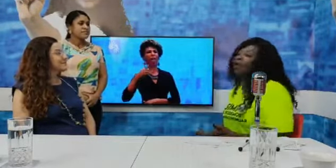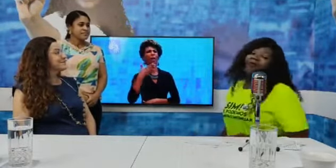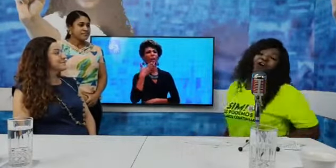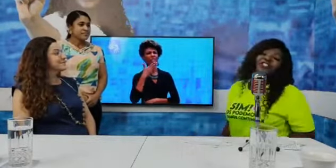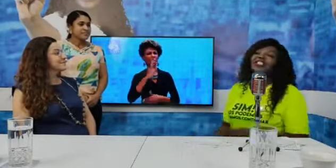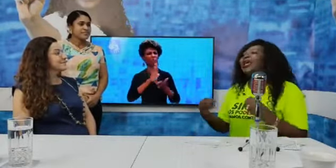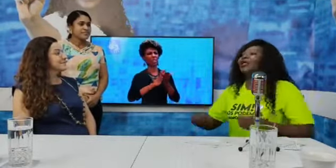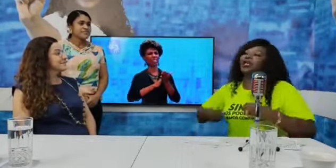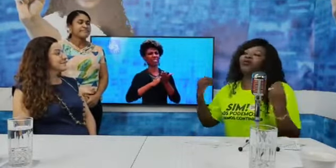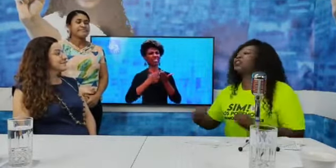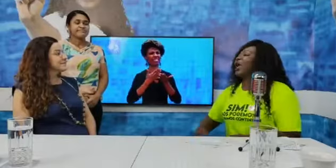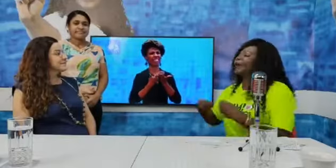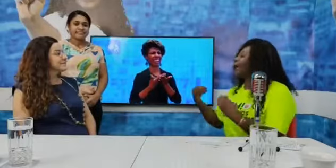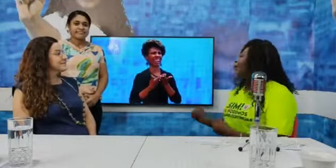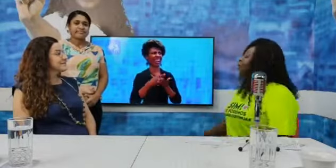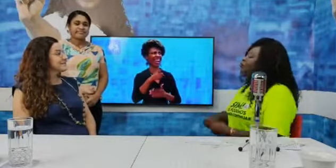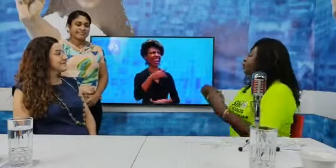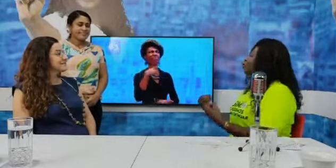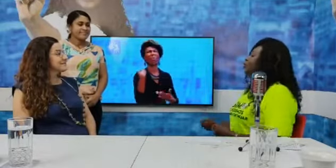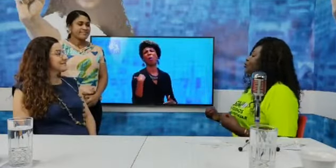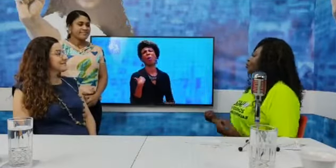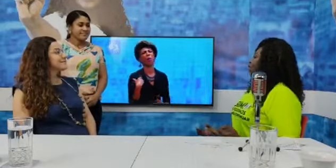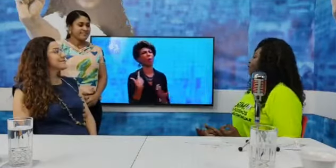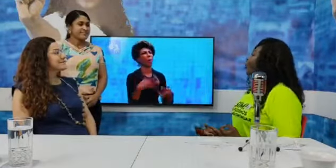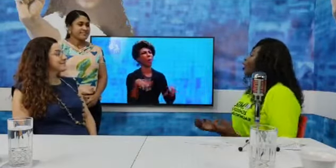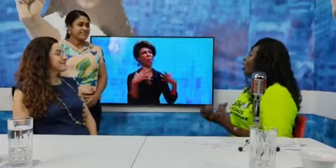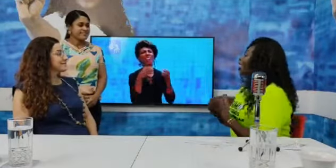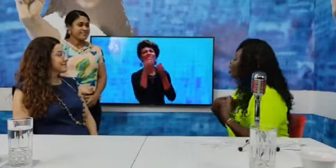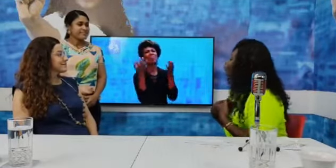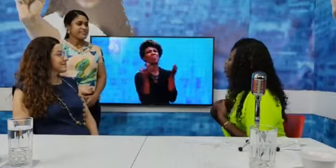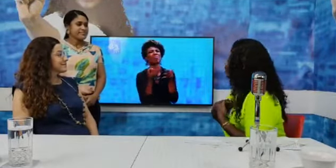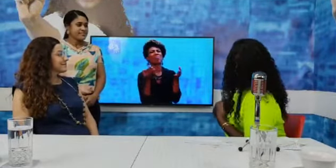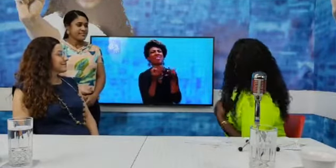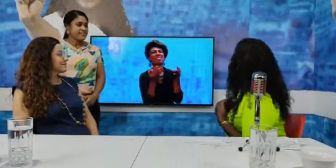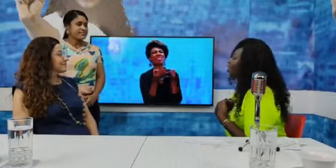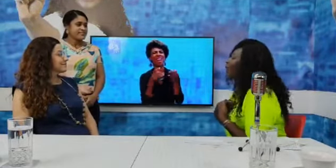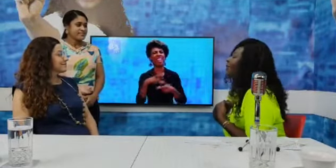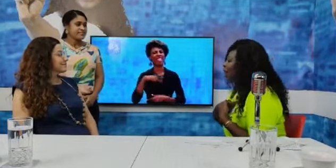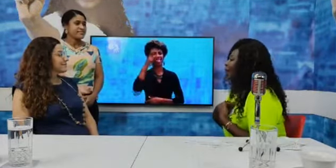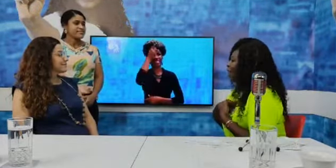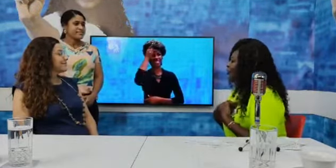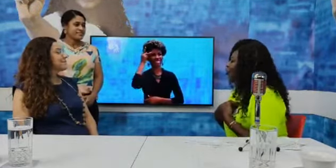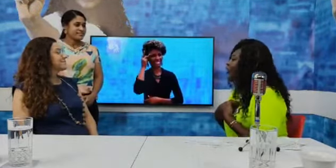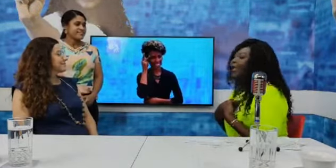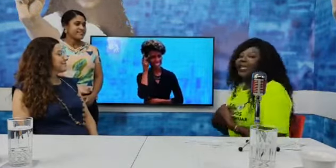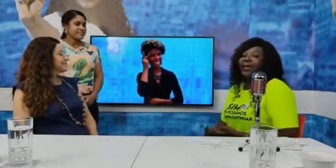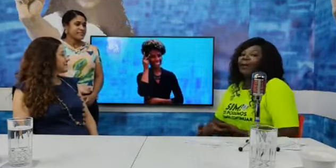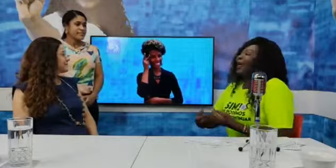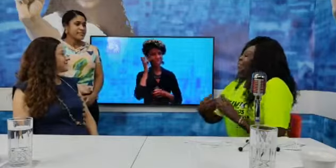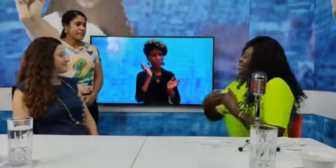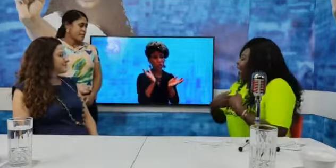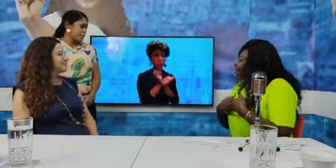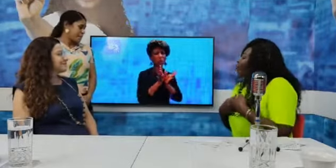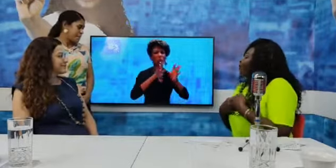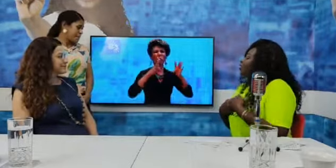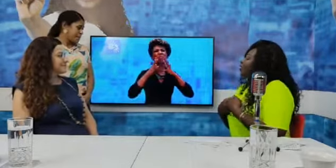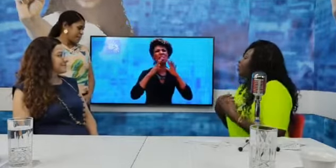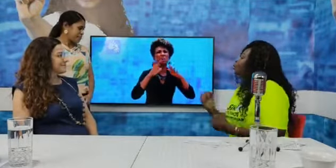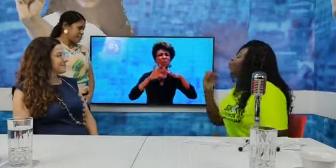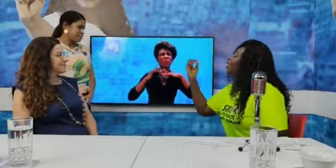Libras. Você não sabe a repercussão que isso teve. Eu tenho pessoas na minha rede que